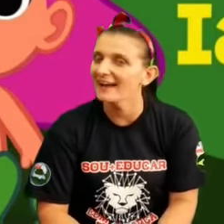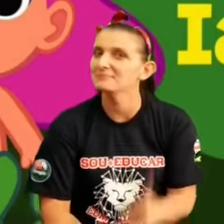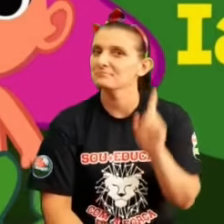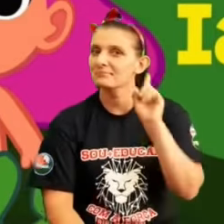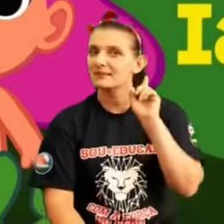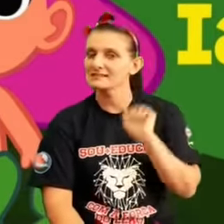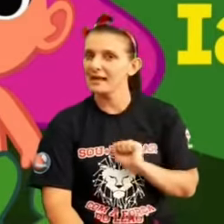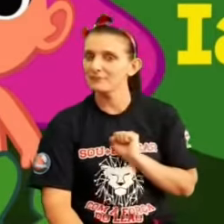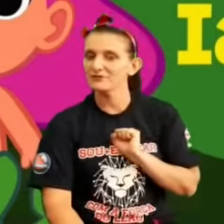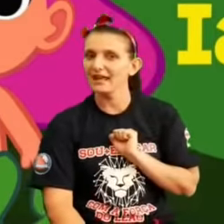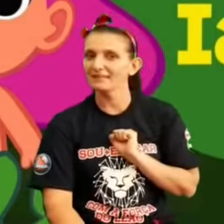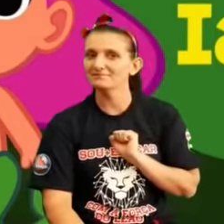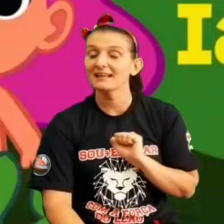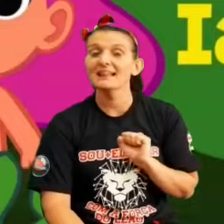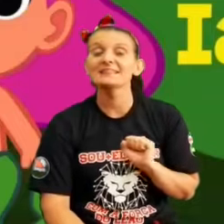folclórica. Sabe de quem? Da